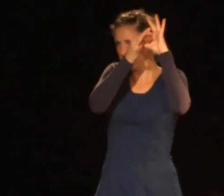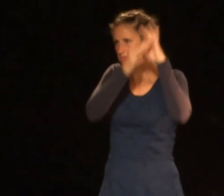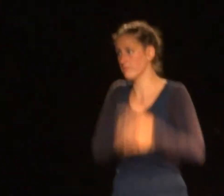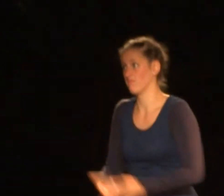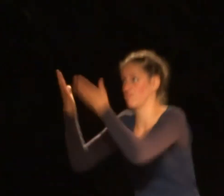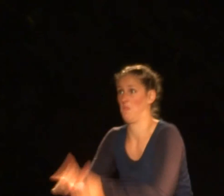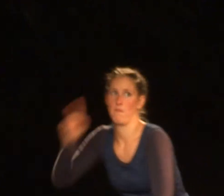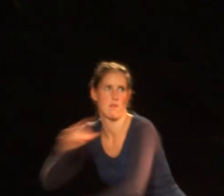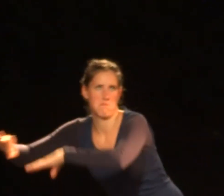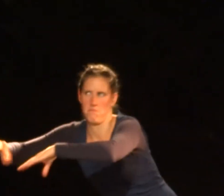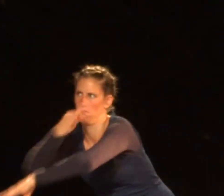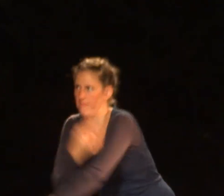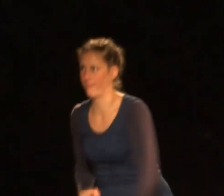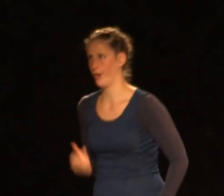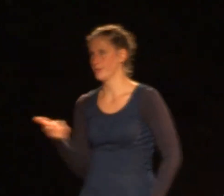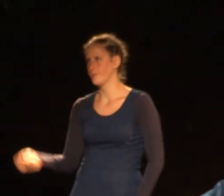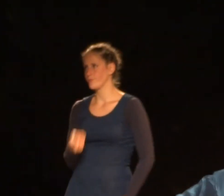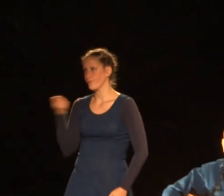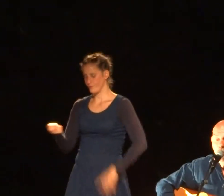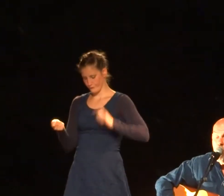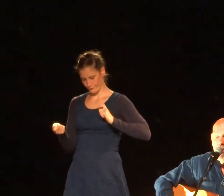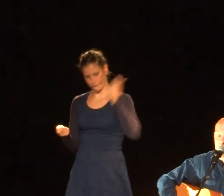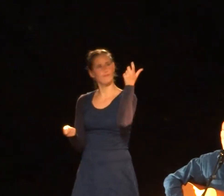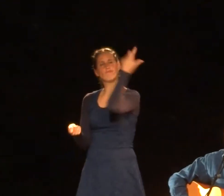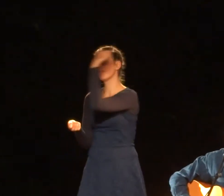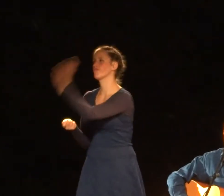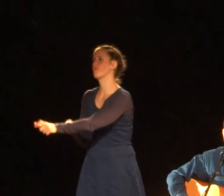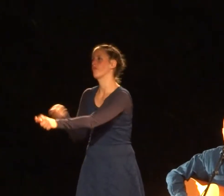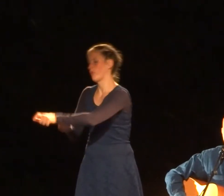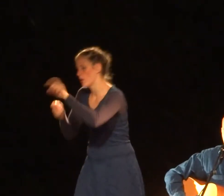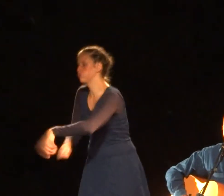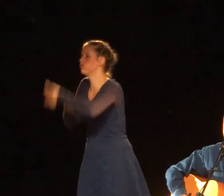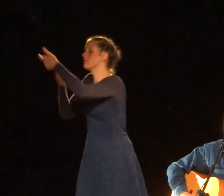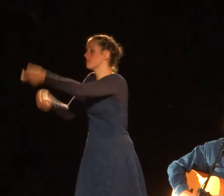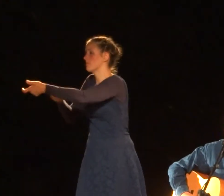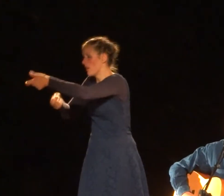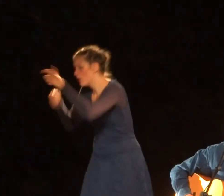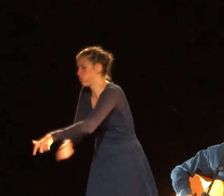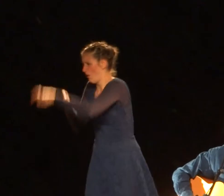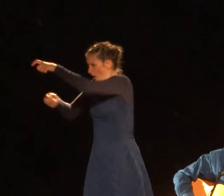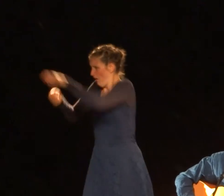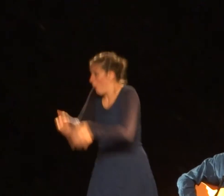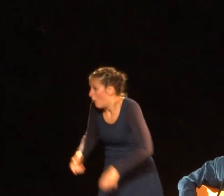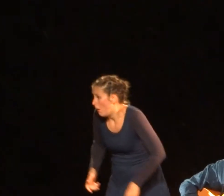parole. Au diable les maîtresses gueux qui accrochent les cœurs aux queues des